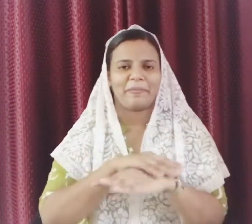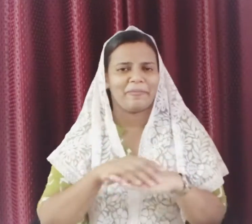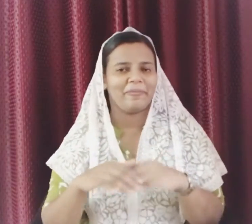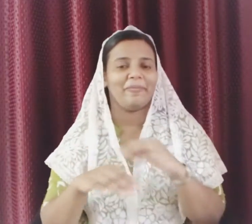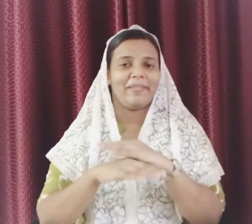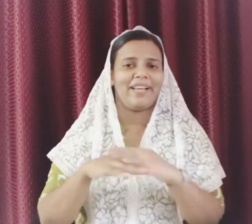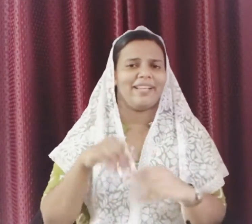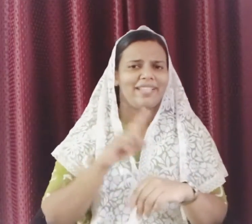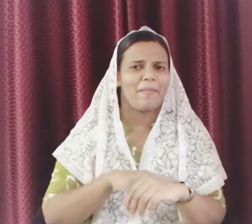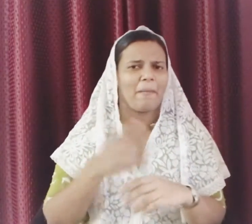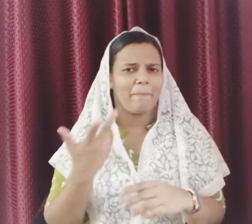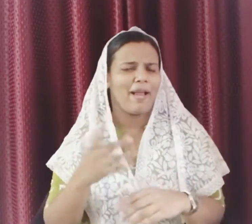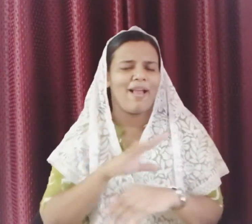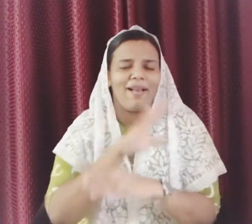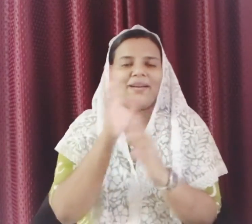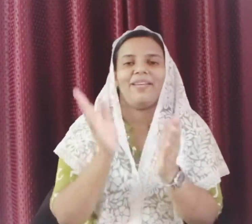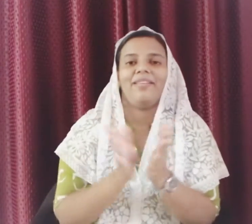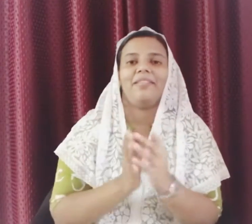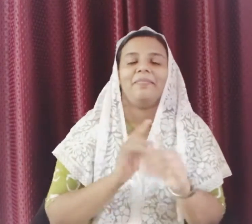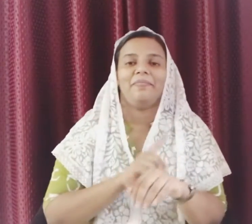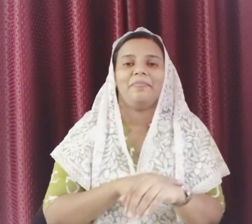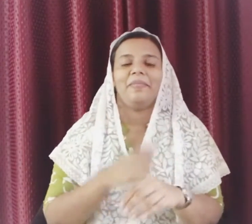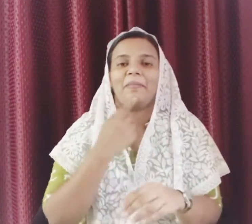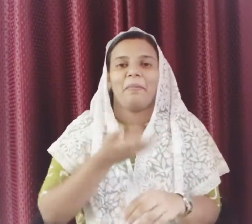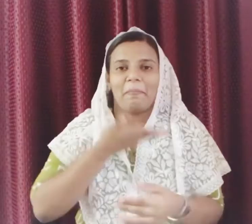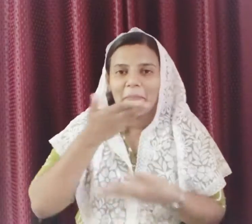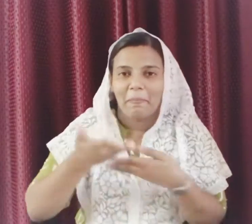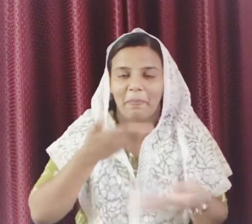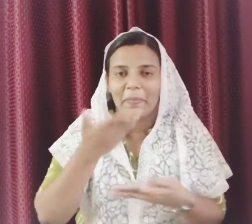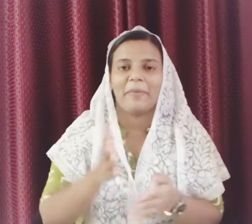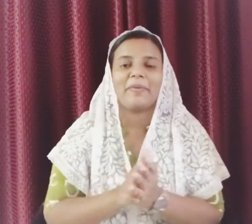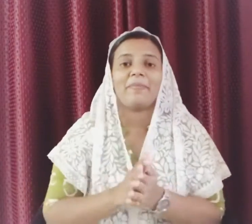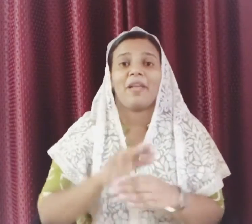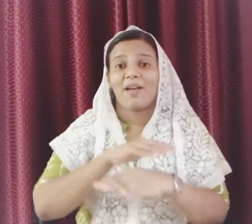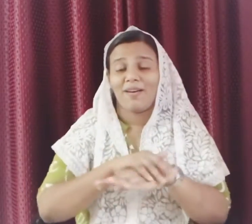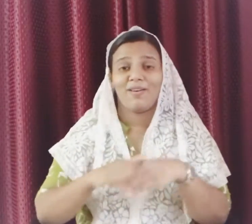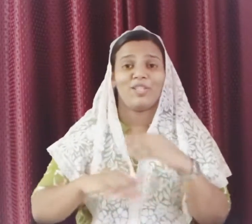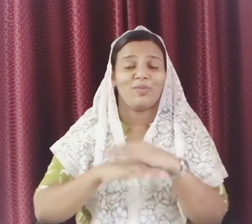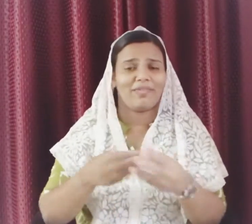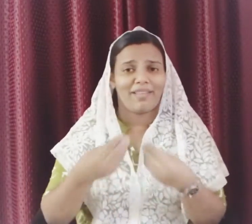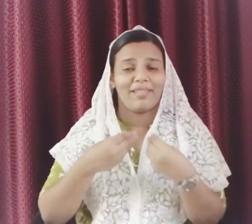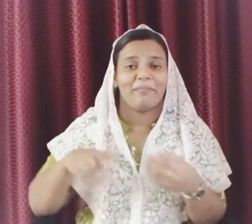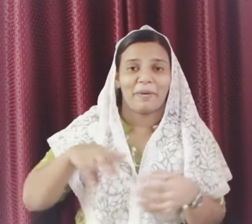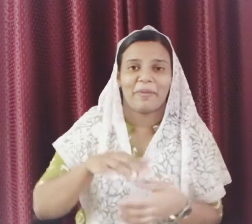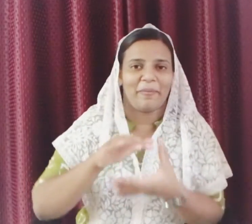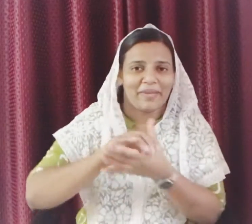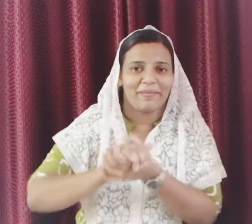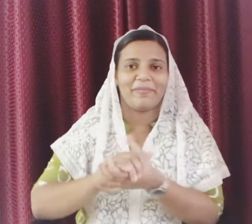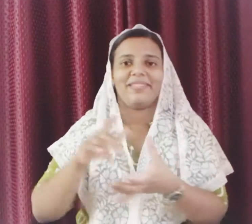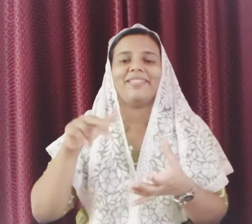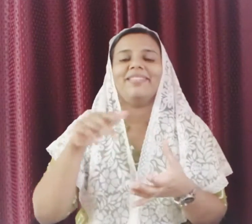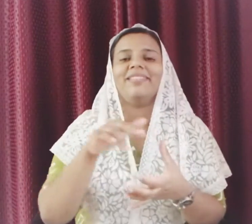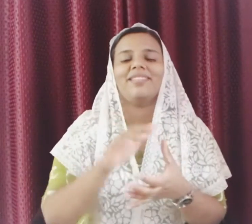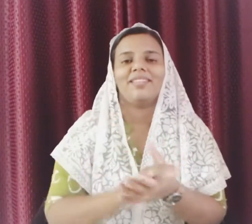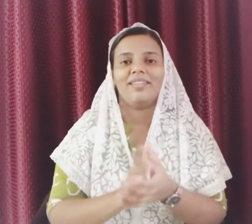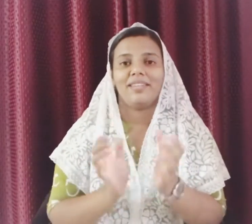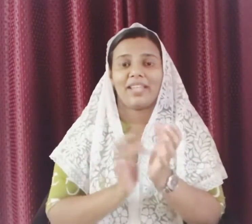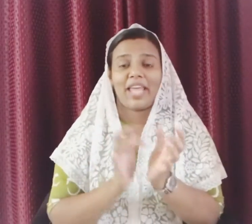ആ സമയാസമയങ്ങളിൽ തന്ന് നമ്മളെ കൈപിടിച്ച് നടത്തും, ഉപദേശം തന്ന് നടത്തും, ആശ്വാസം തന്ന് നടത്തും, കൈപിടിച്ച് നടത്തും. ഈ